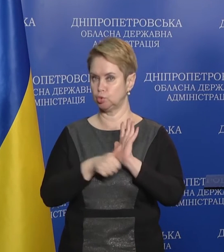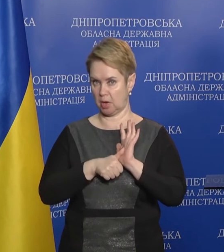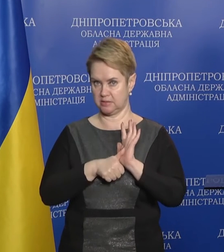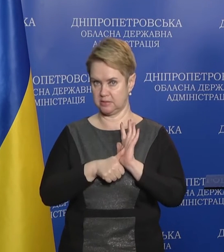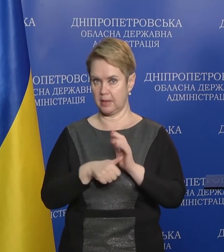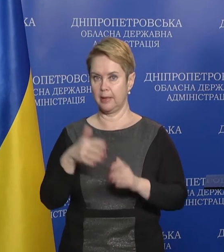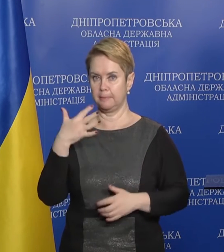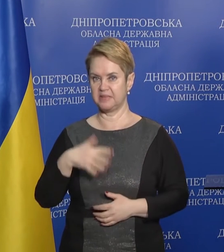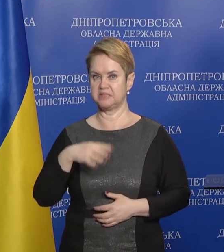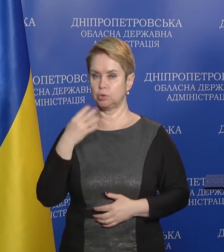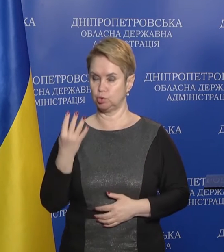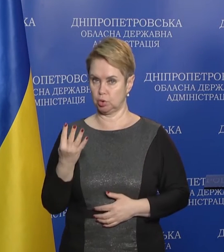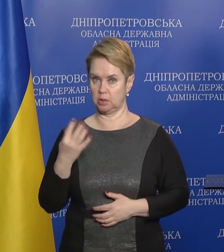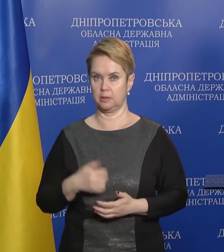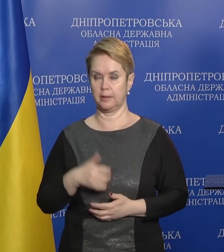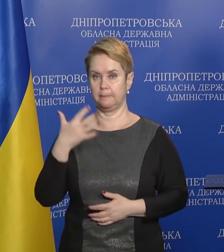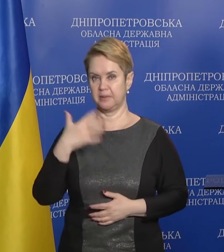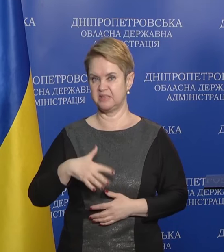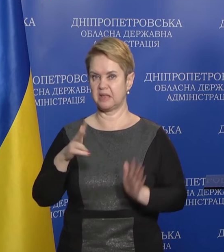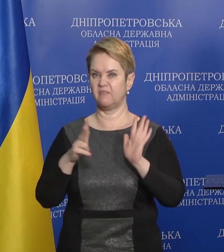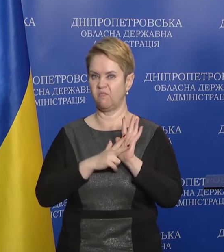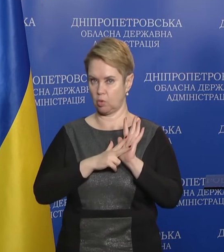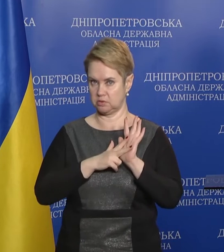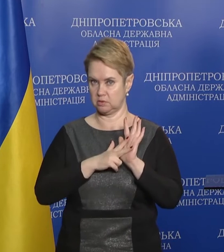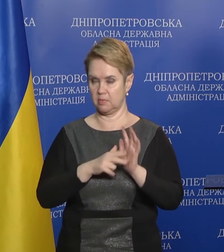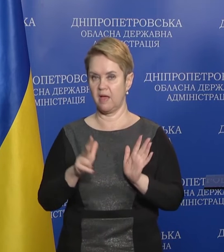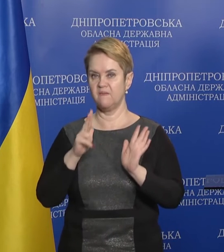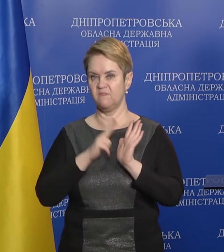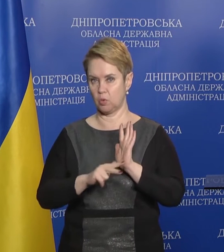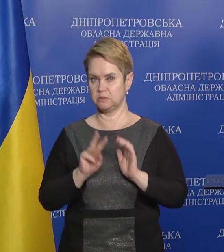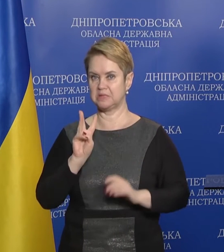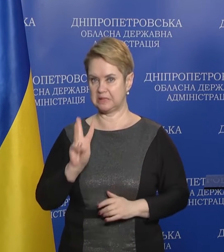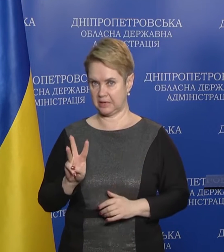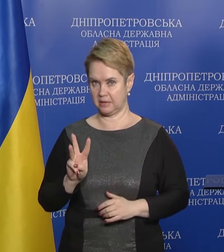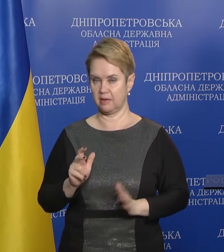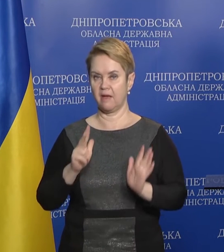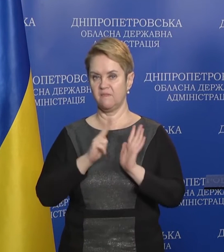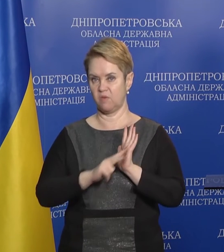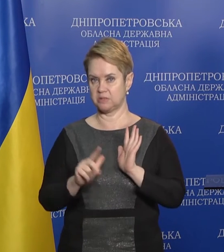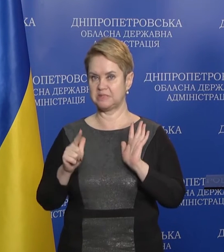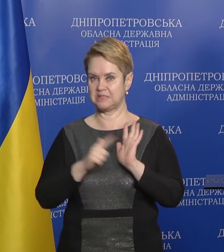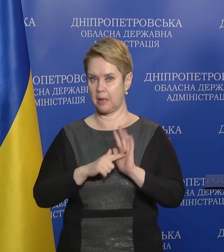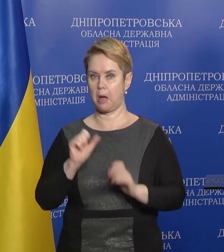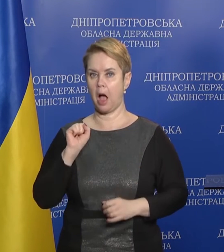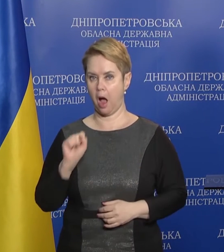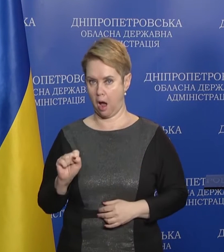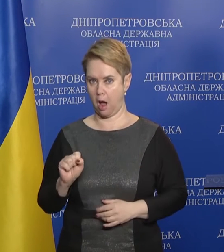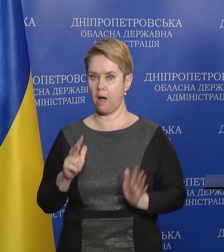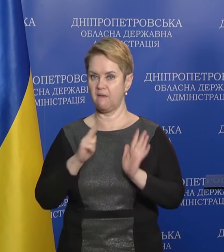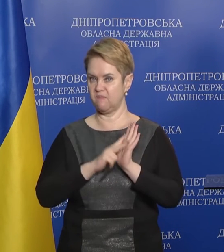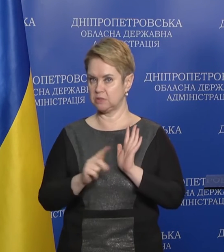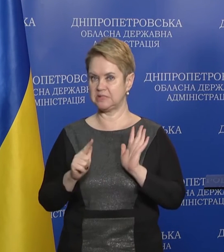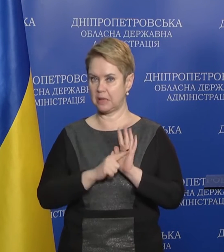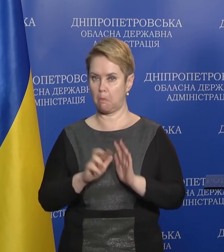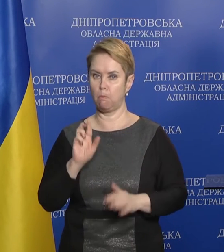5, 6, 54, 58, 83,